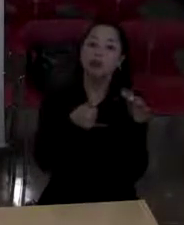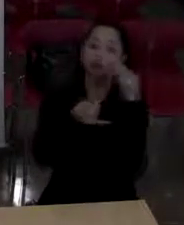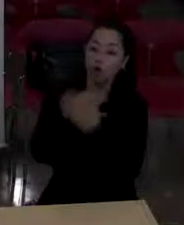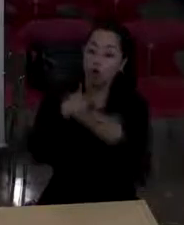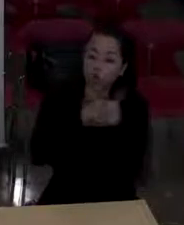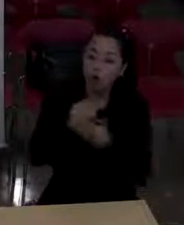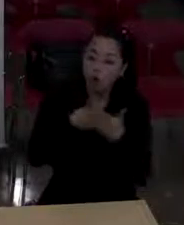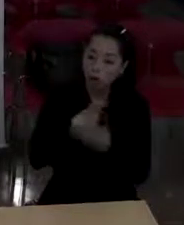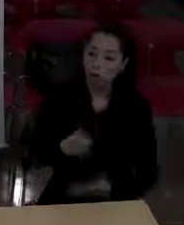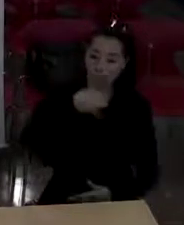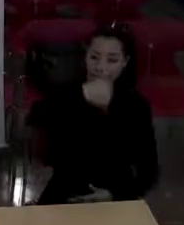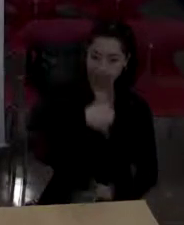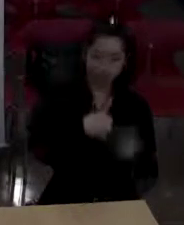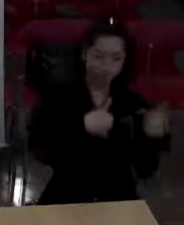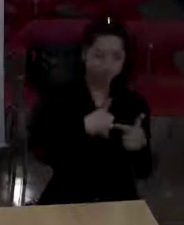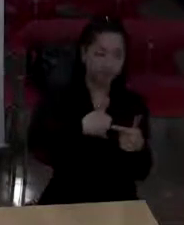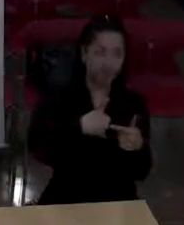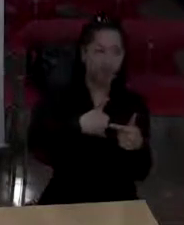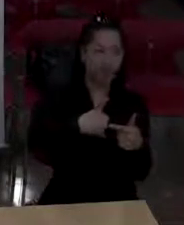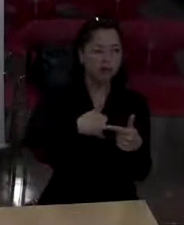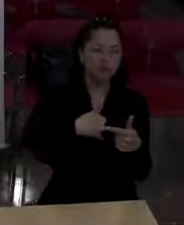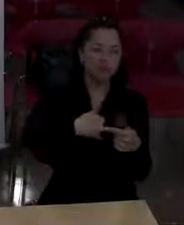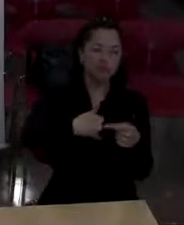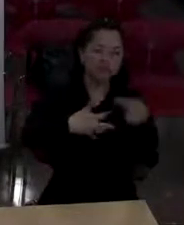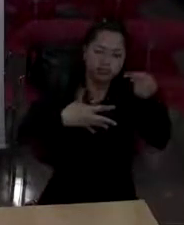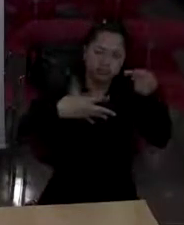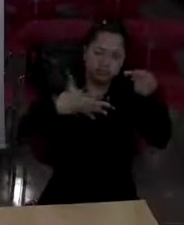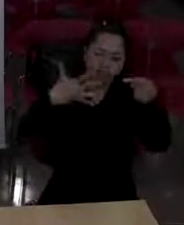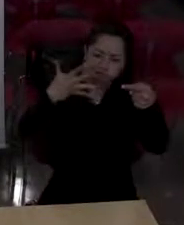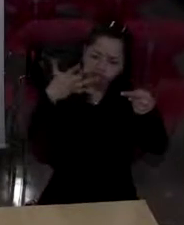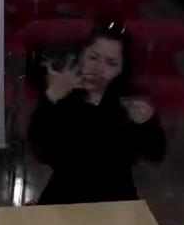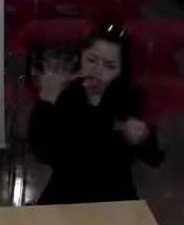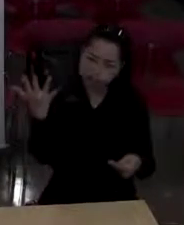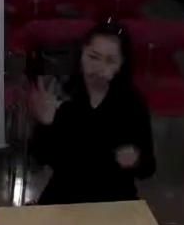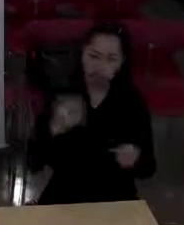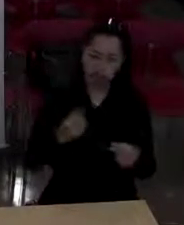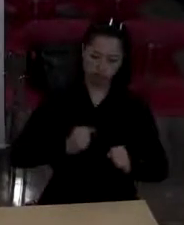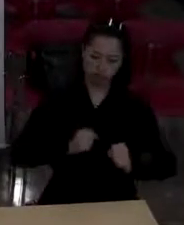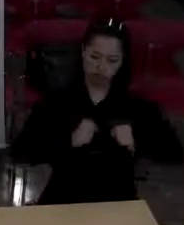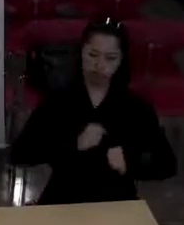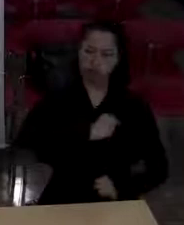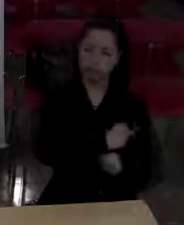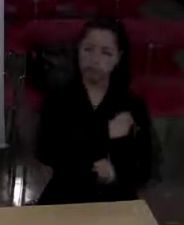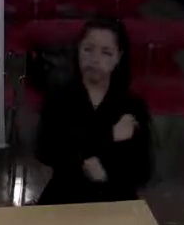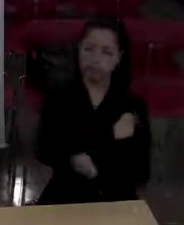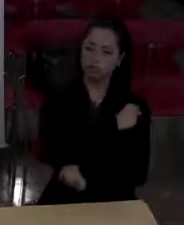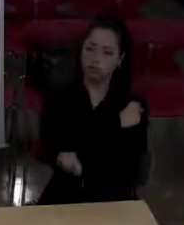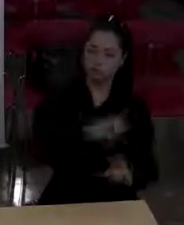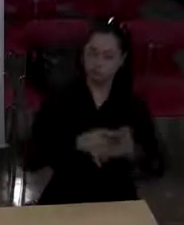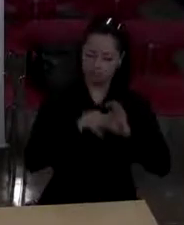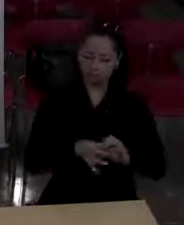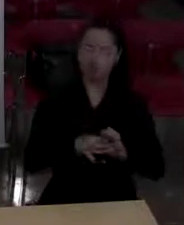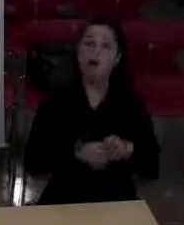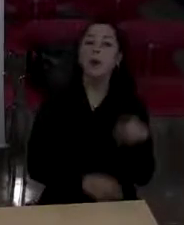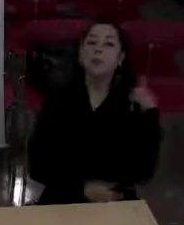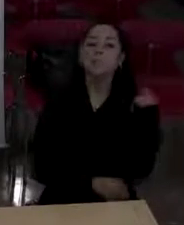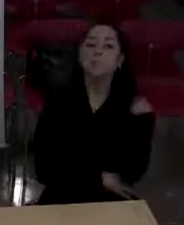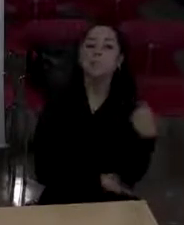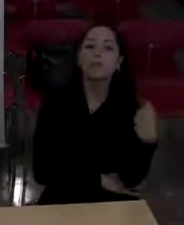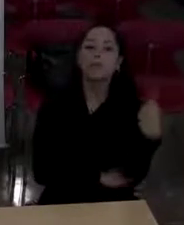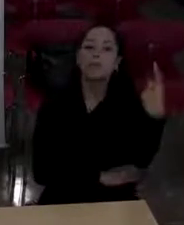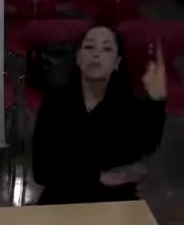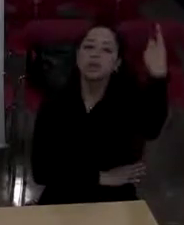lugar relevante en la agenda pública, lo cual ha derivado en la consolidación de una política cuyo objetivo fundamental ha